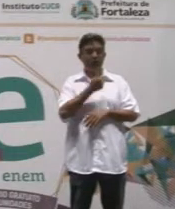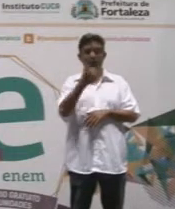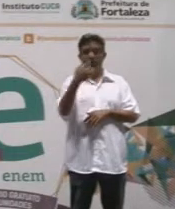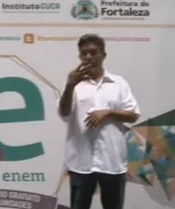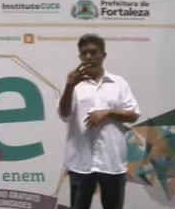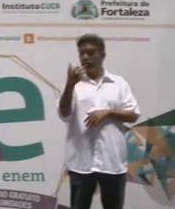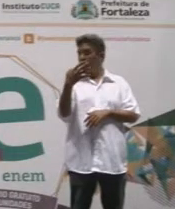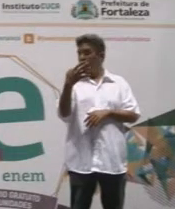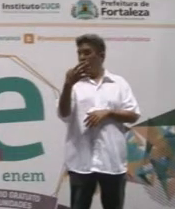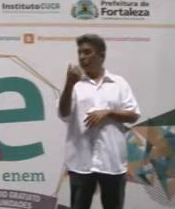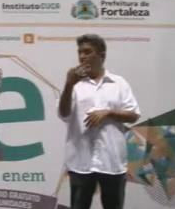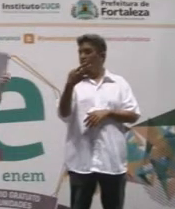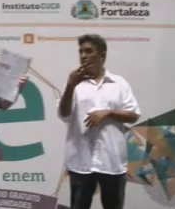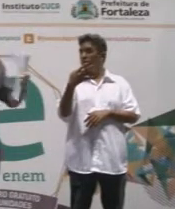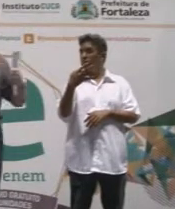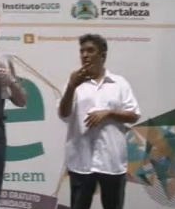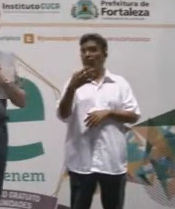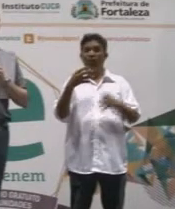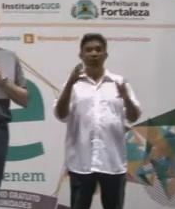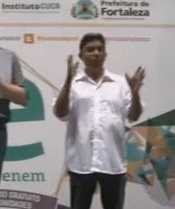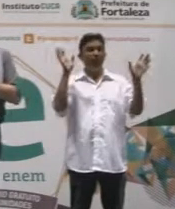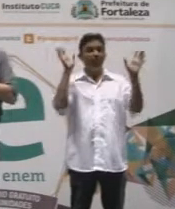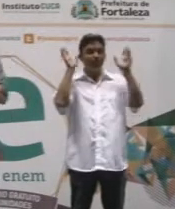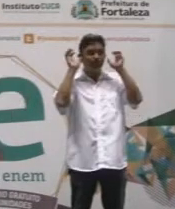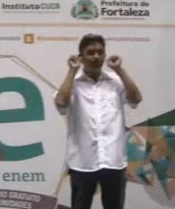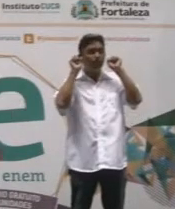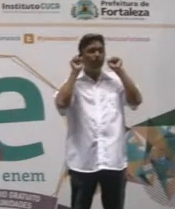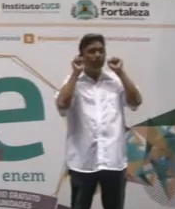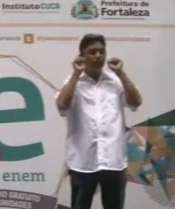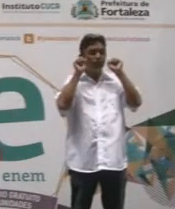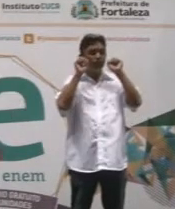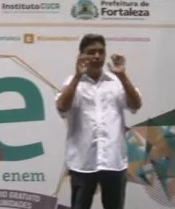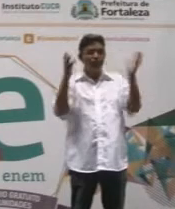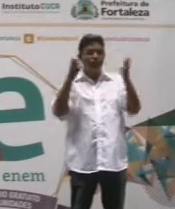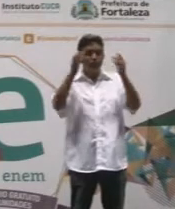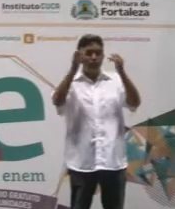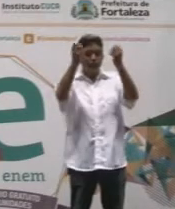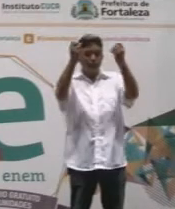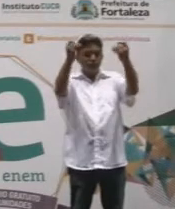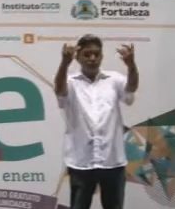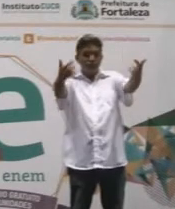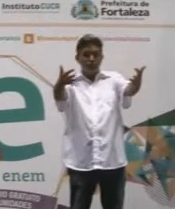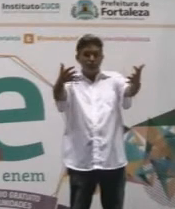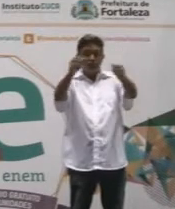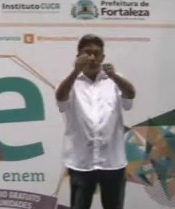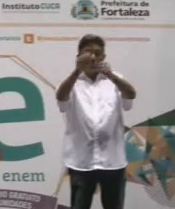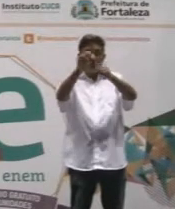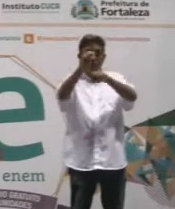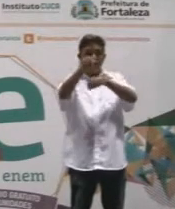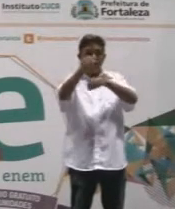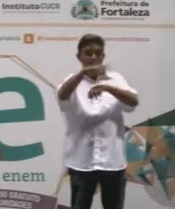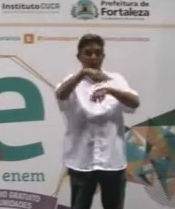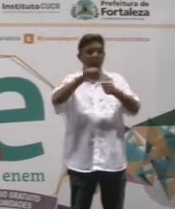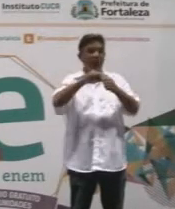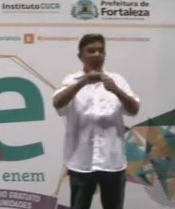questão 14. Gente, escuta o que eu vou dizer com muita atenção. Olha, eu vou ensinar para você fazer essa questão 14